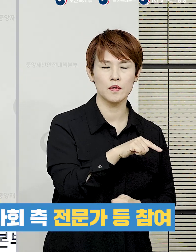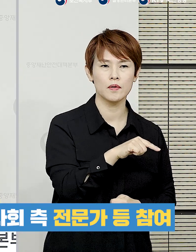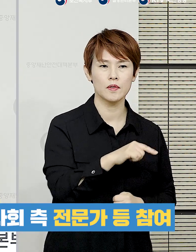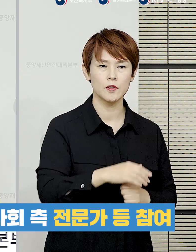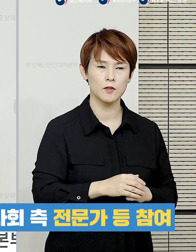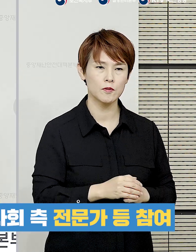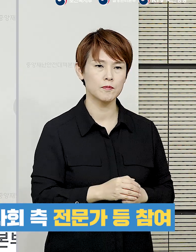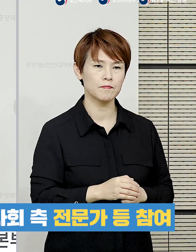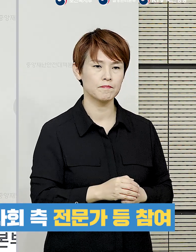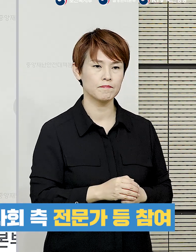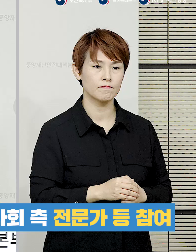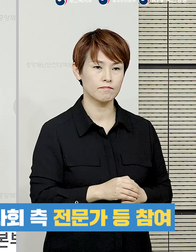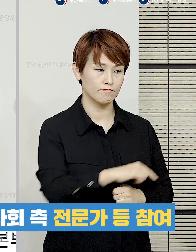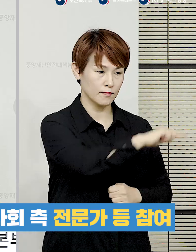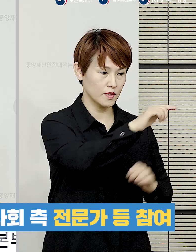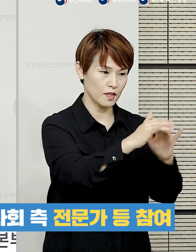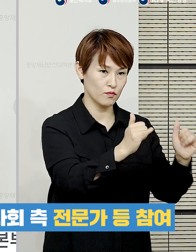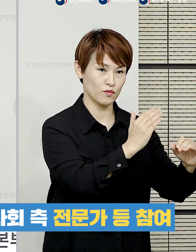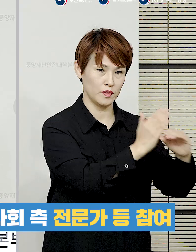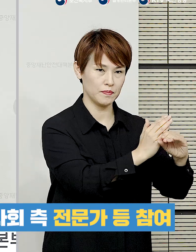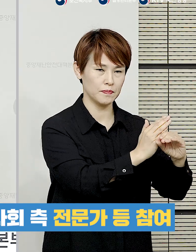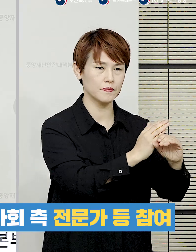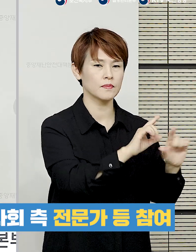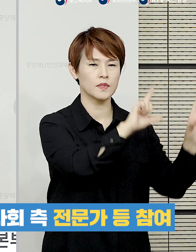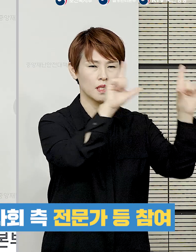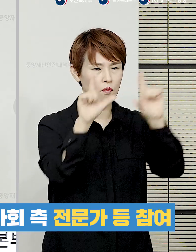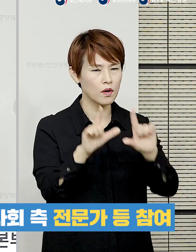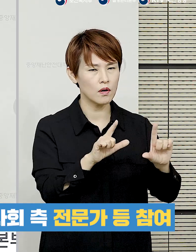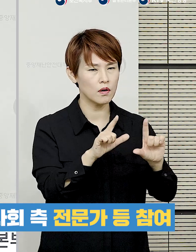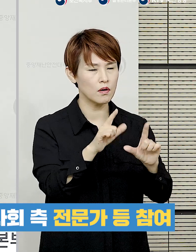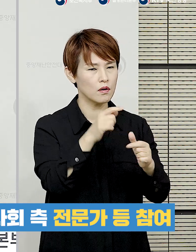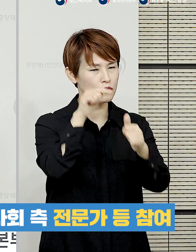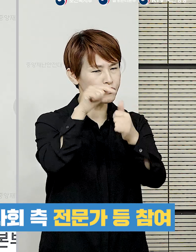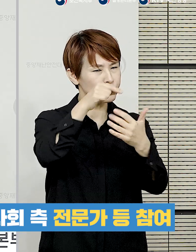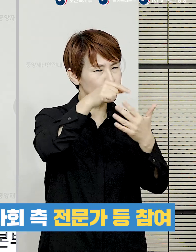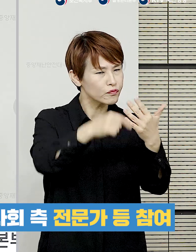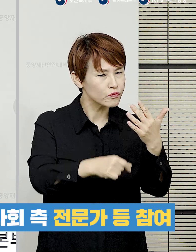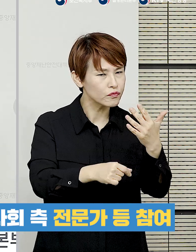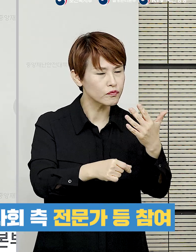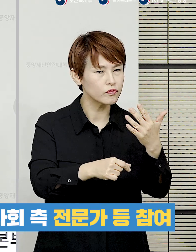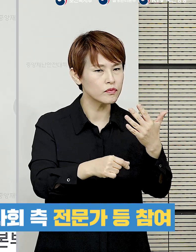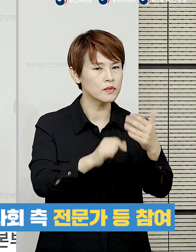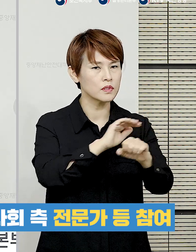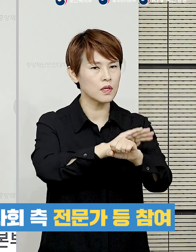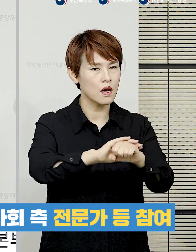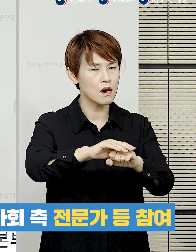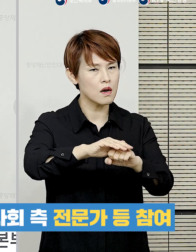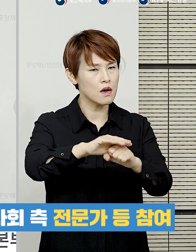명망 있는 분들을 중심으로 이런 생활 수칙들을 과연 어느 정도 우리 선에서